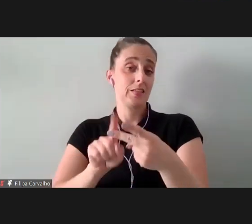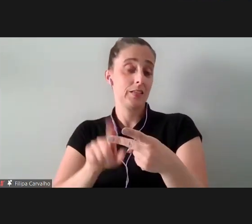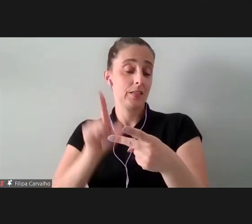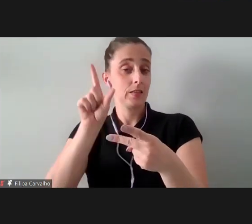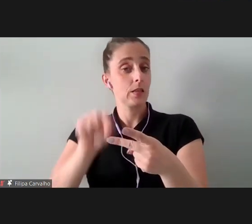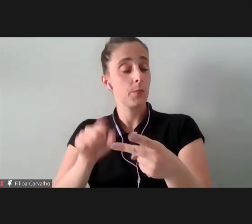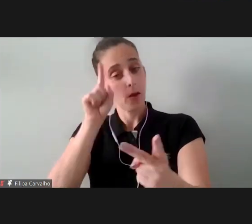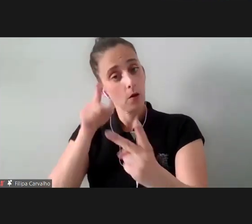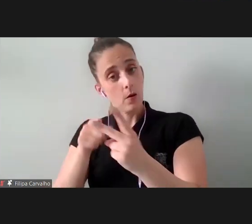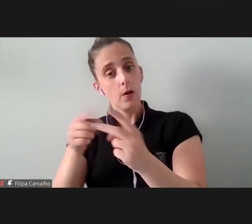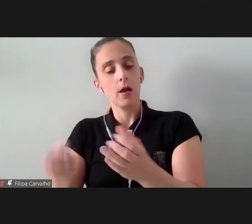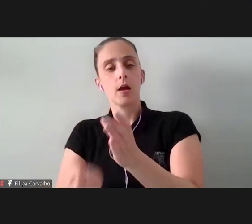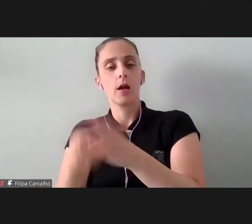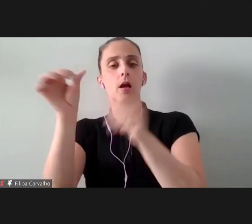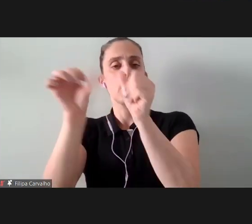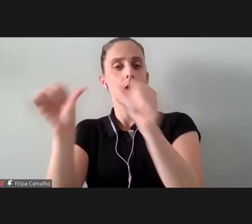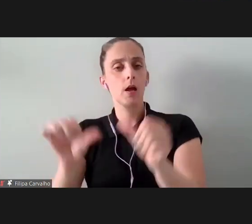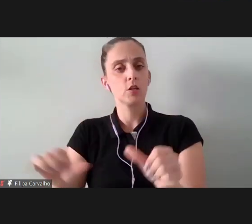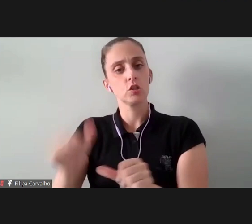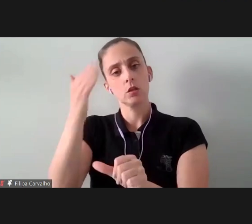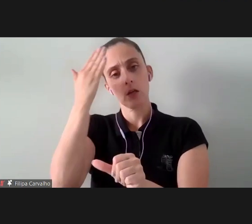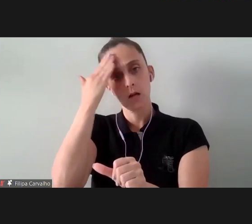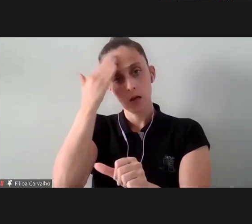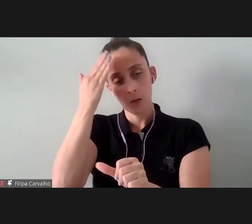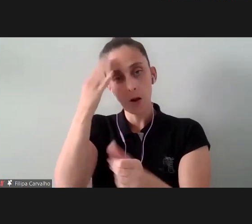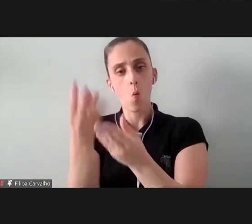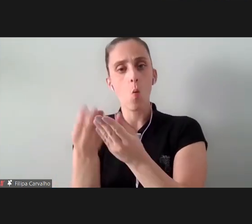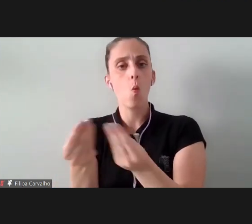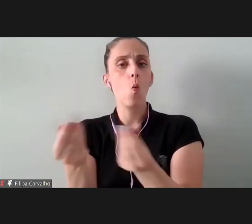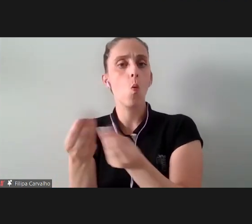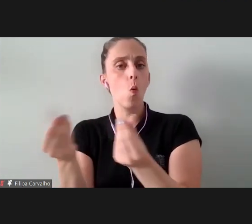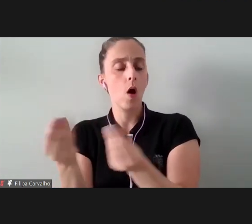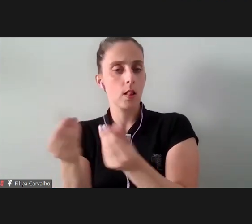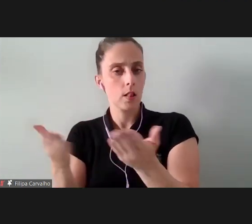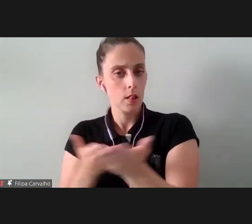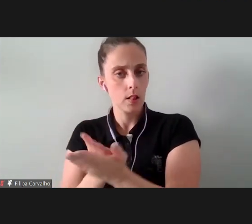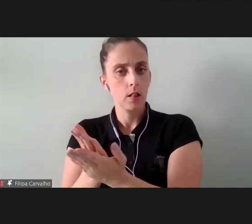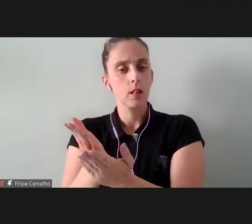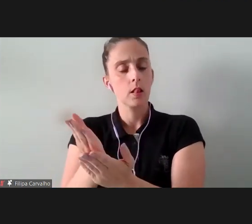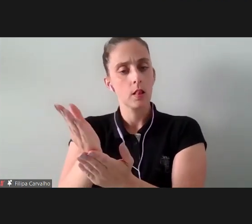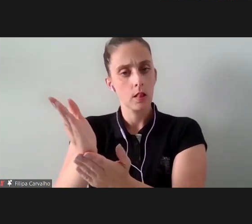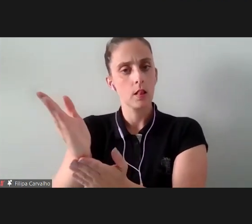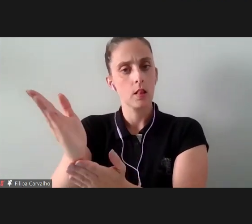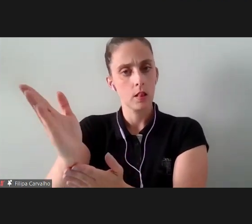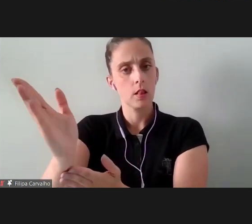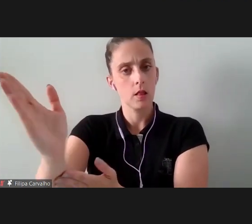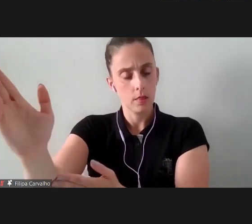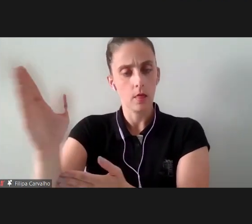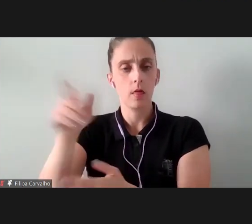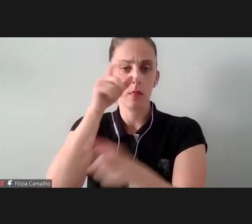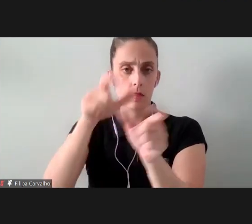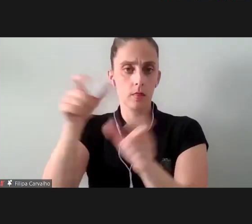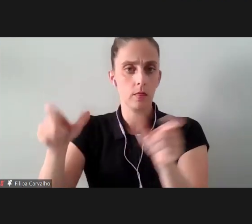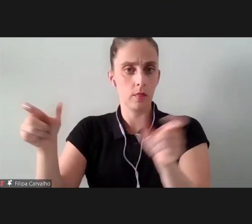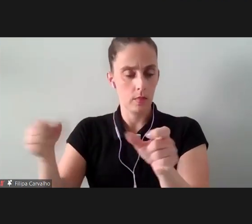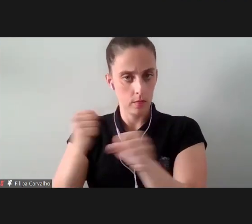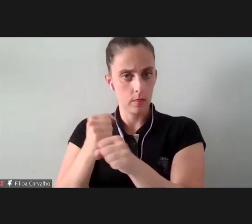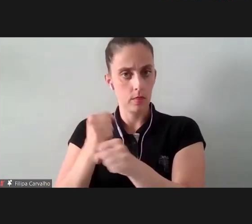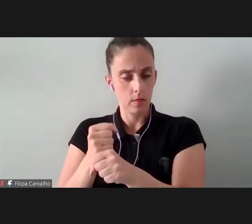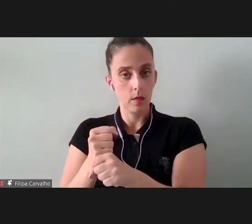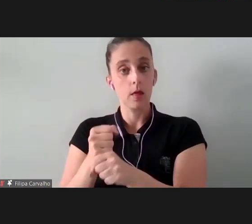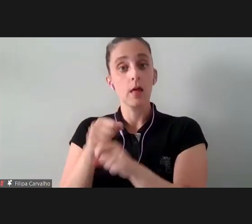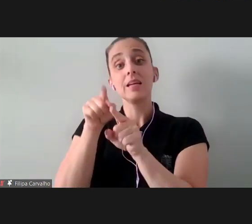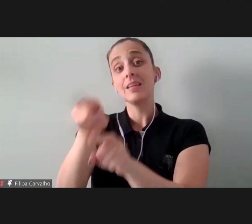criar o sistema de capacitação de qualidade permanente e consistente a recursos humanos. E dentro